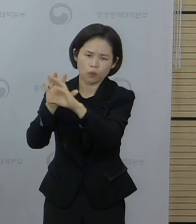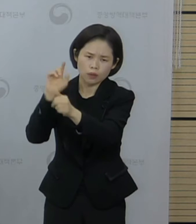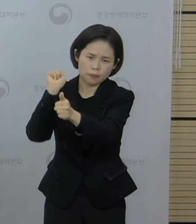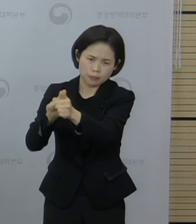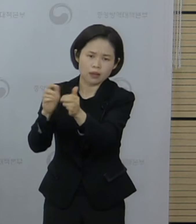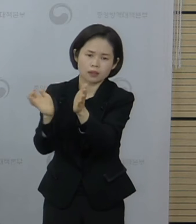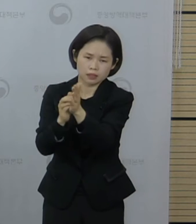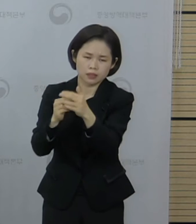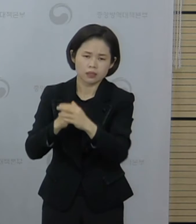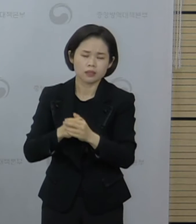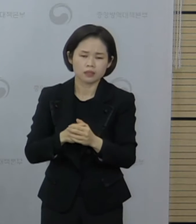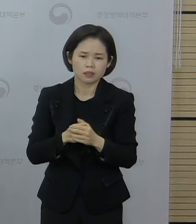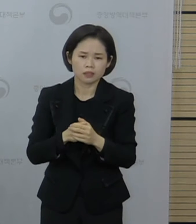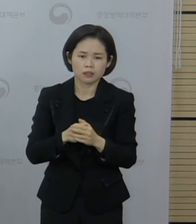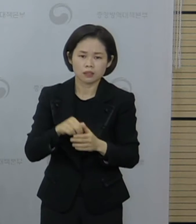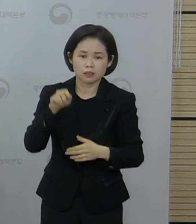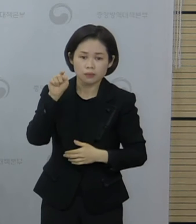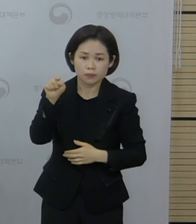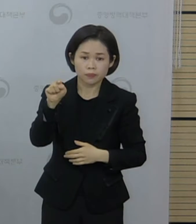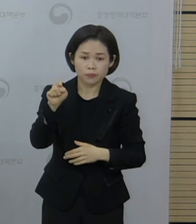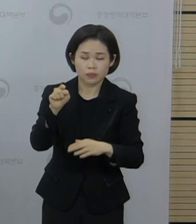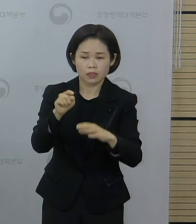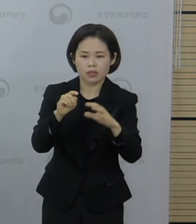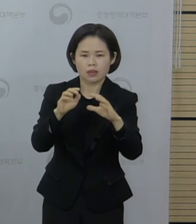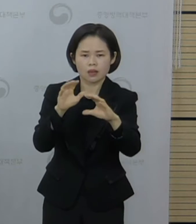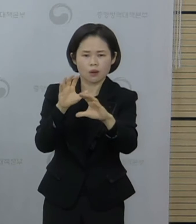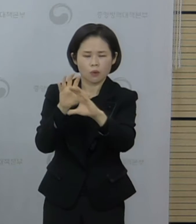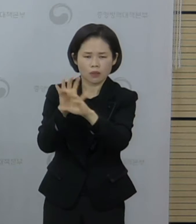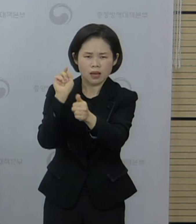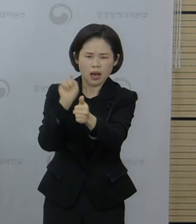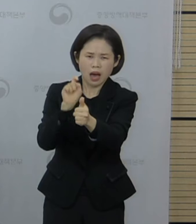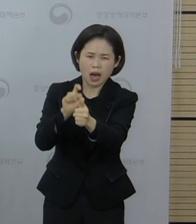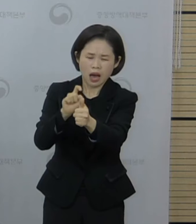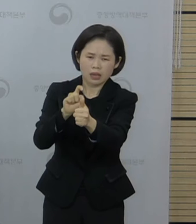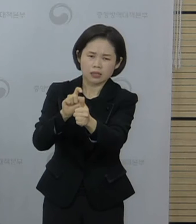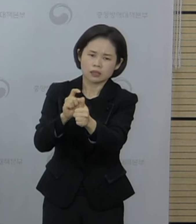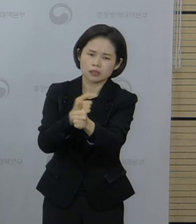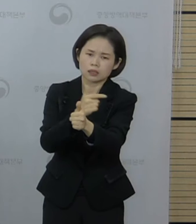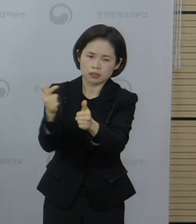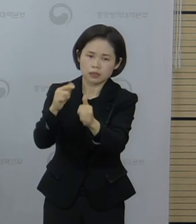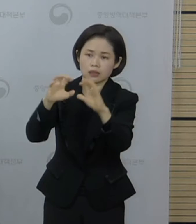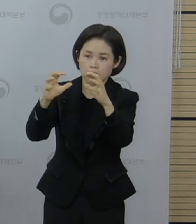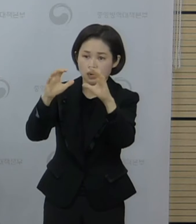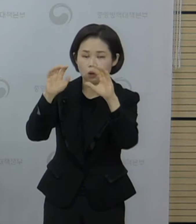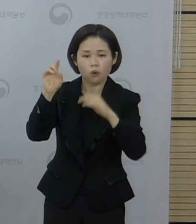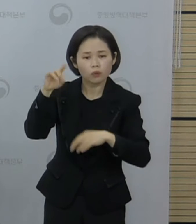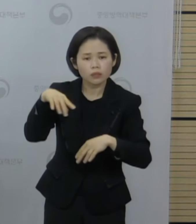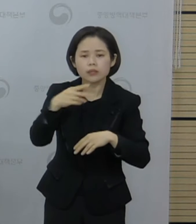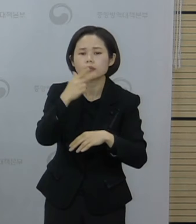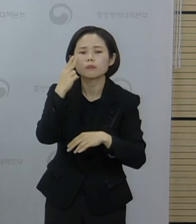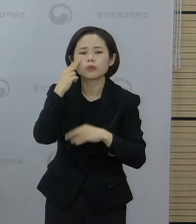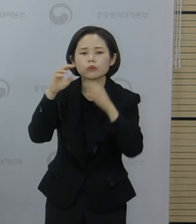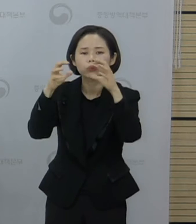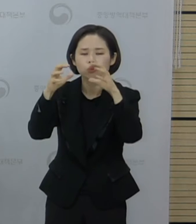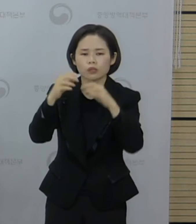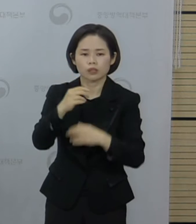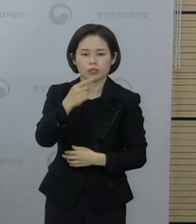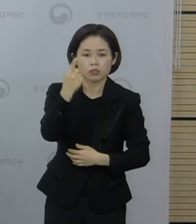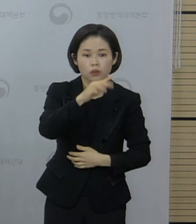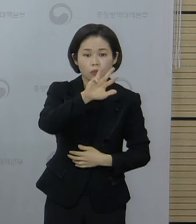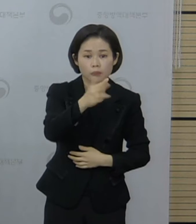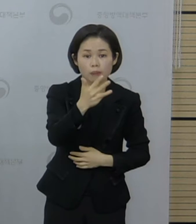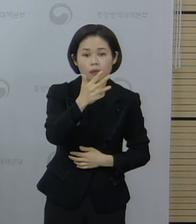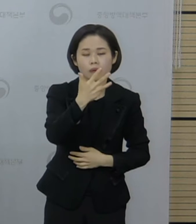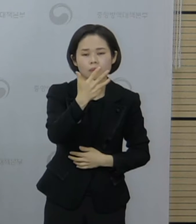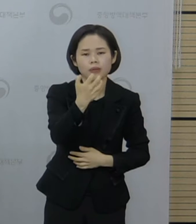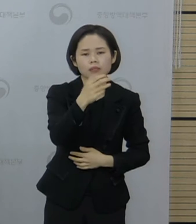이 중 발생 규모가 큰 몇몇 주요 국가의 발생 상황을 보면 미국이 1880